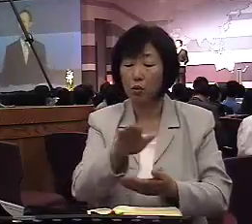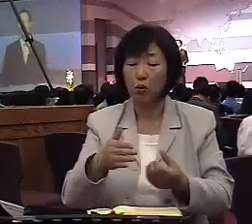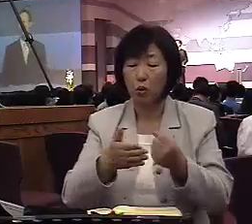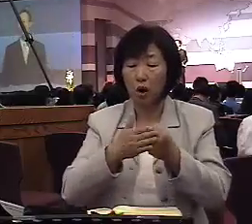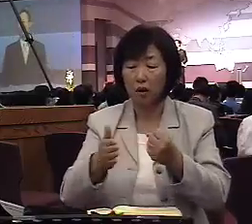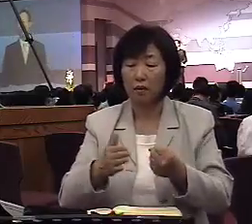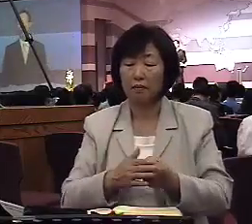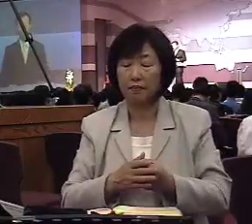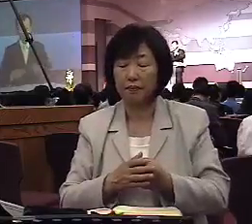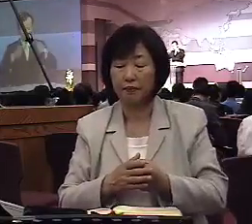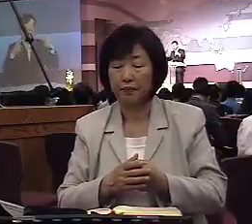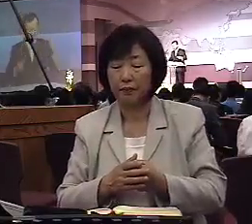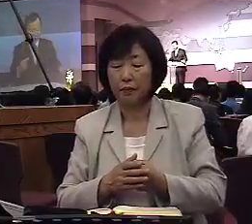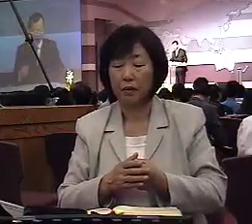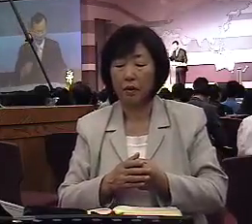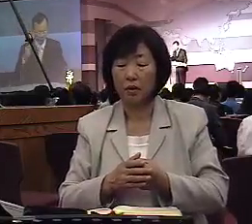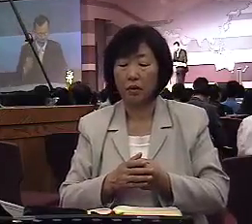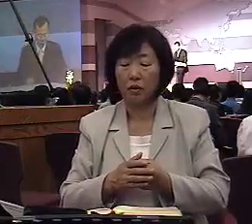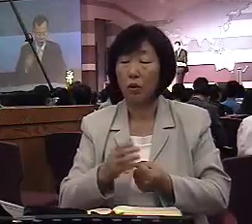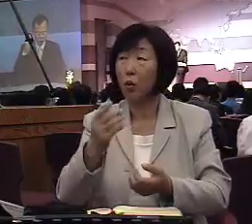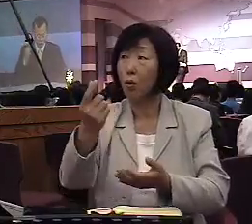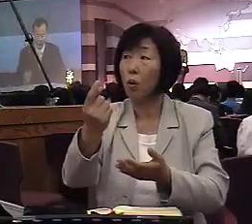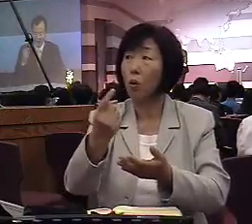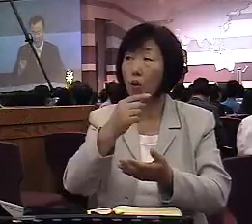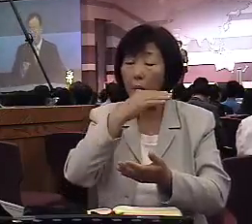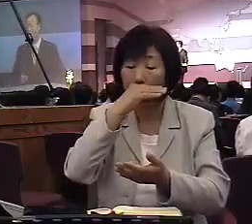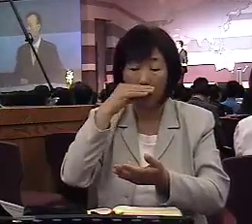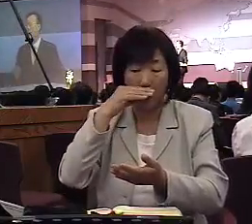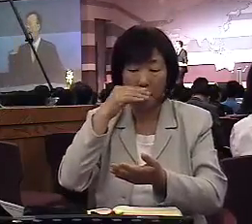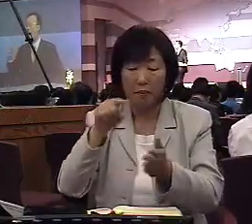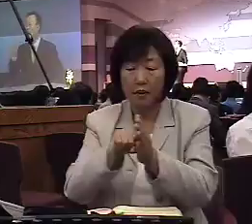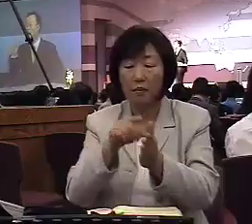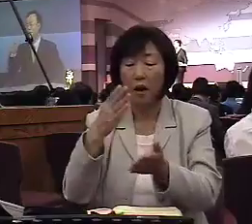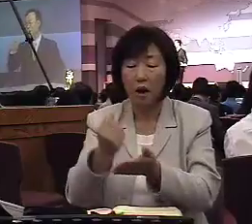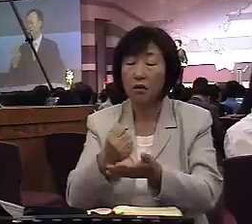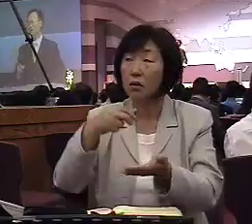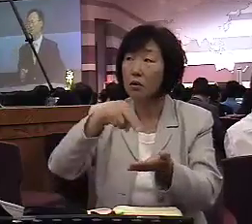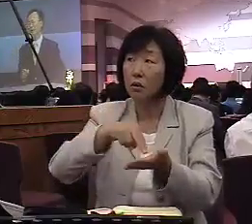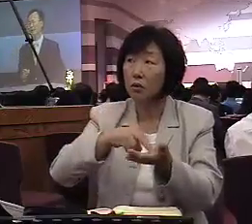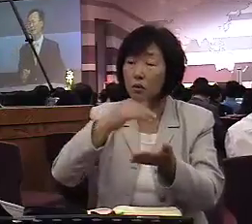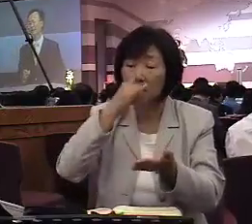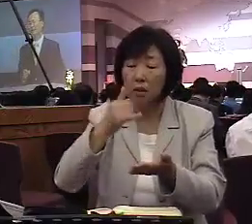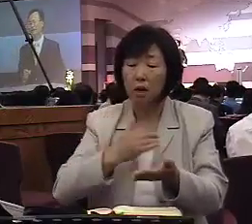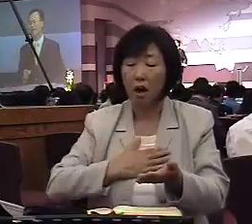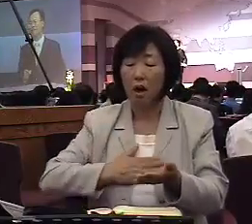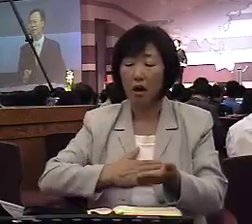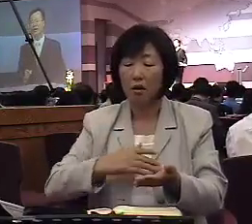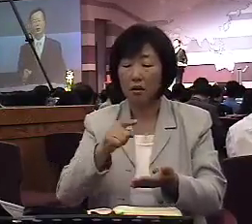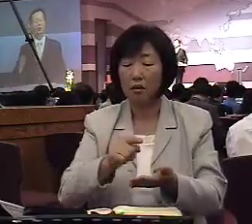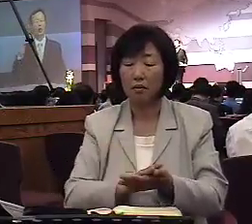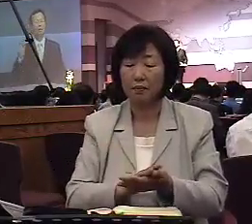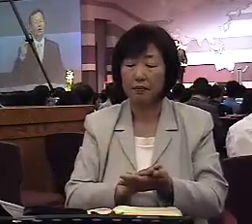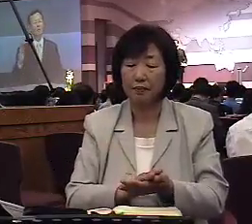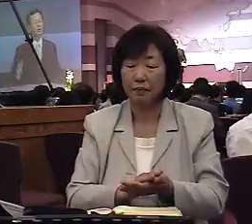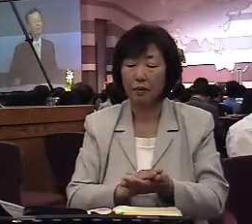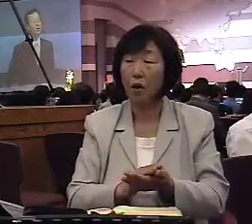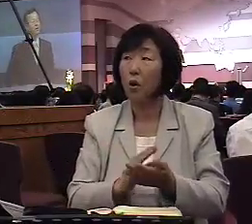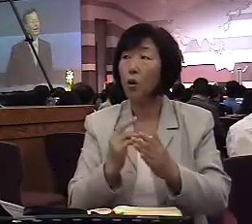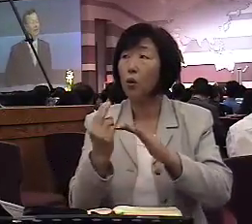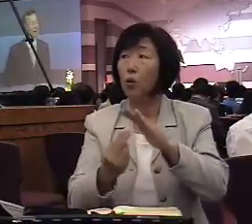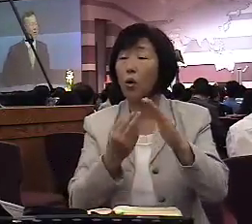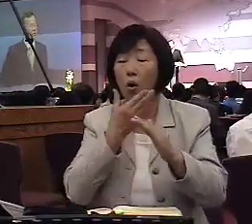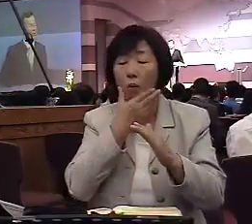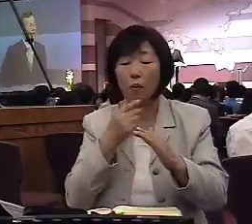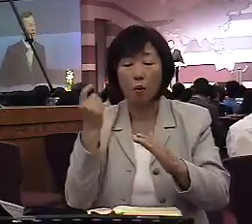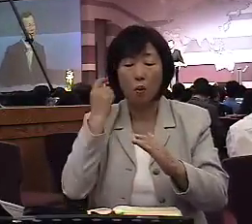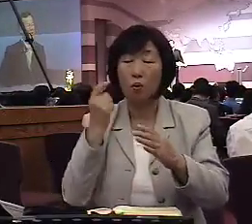하여금 옳은 믿음을 갖고 설 수 있게 한다는 거예요. 아는 것이 기입니다. 여러분, 요한복음